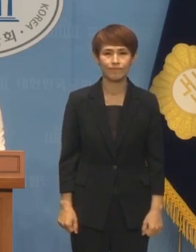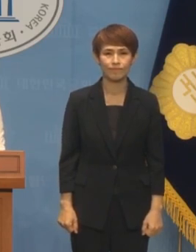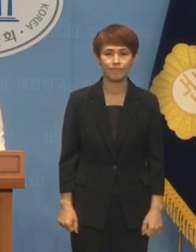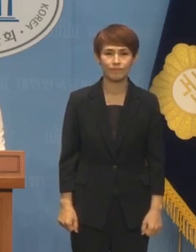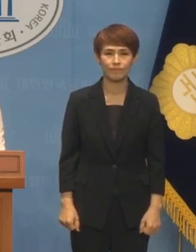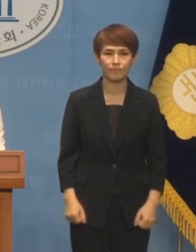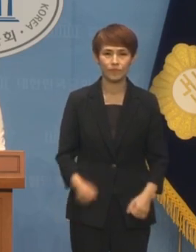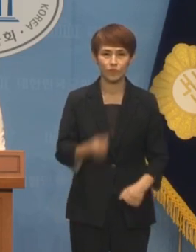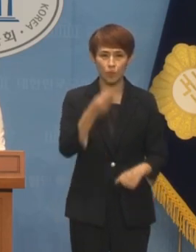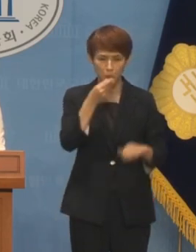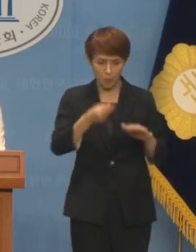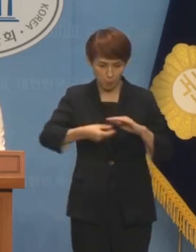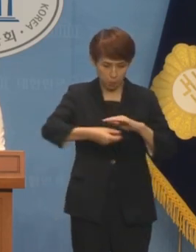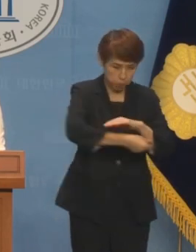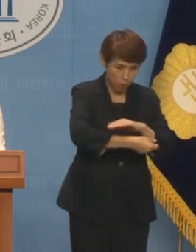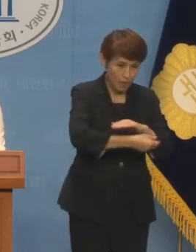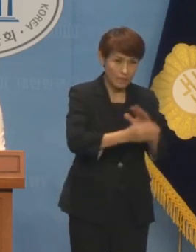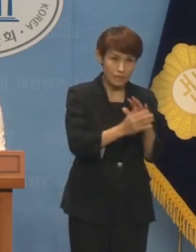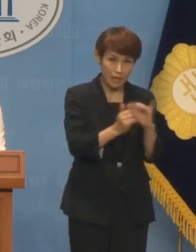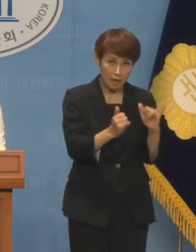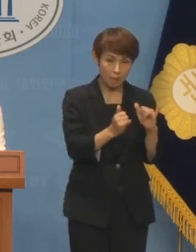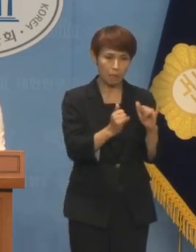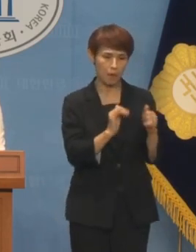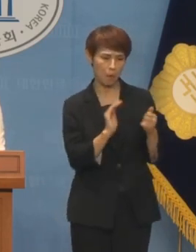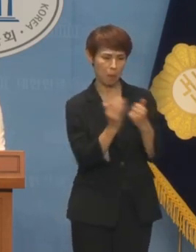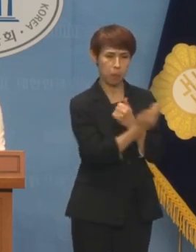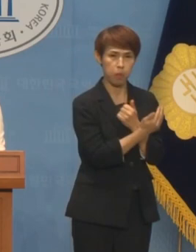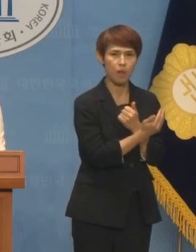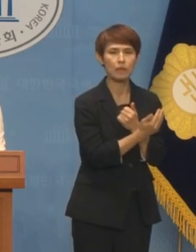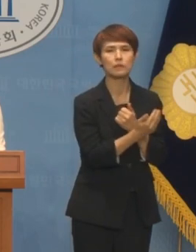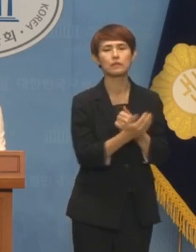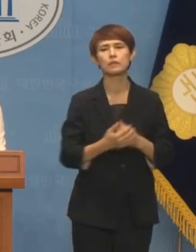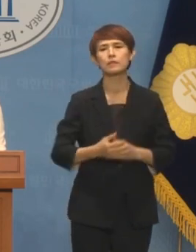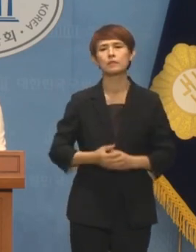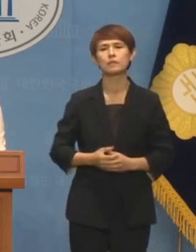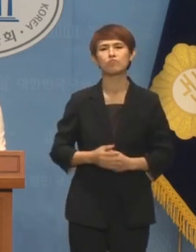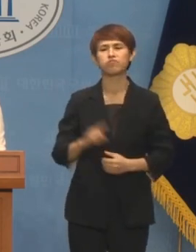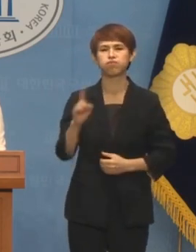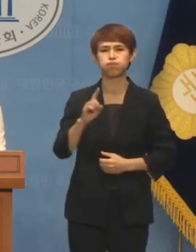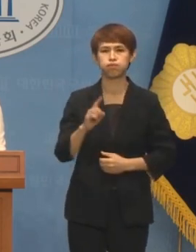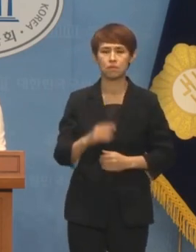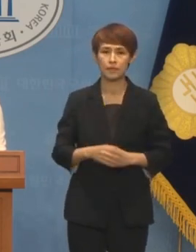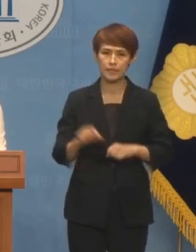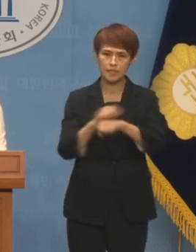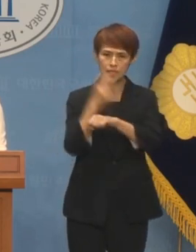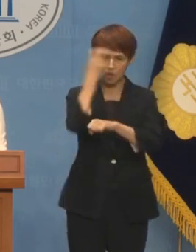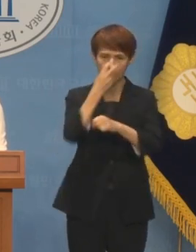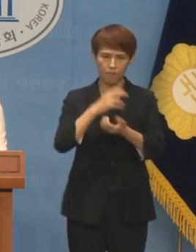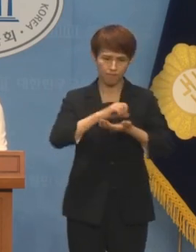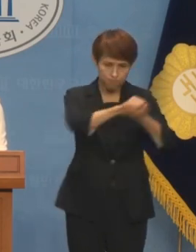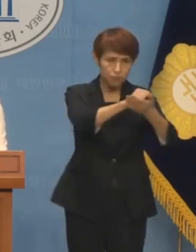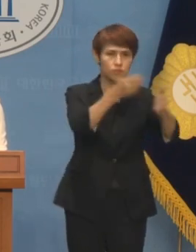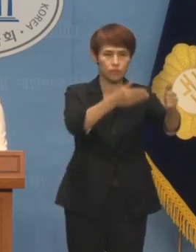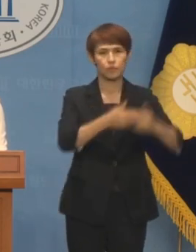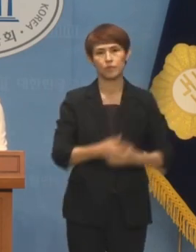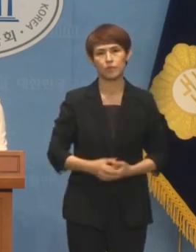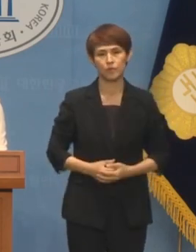뇌물 받은 사람만 피해가는 방탄수사로 국민 우롱하지 말고 특검을 수용하십시오.